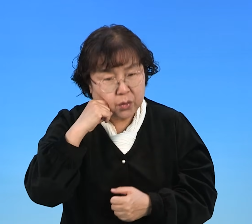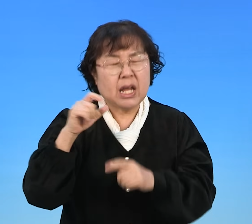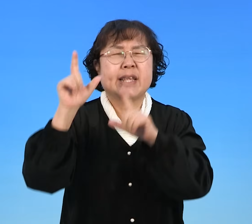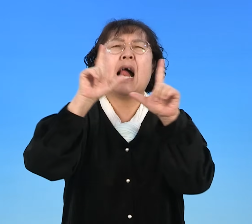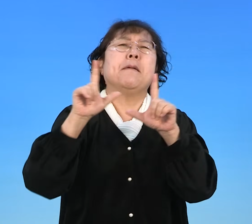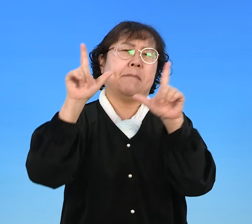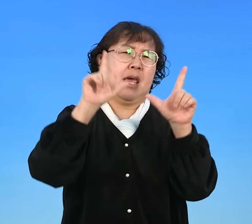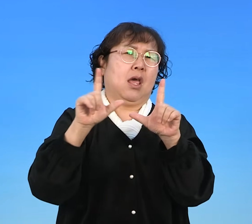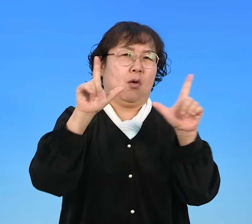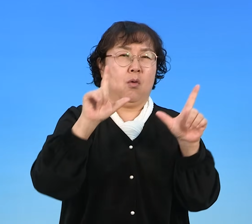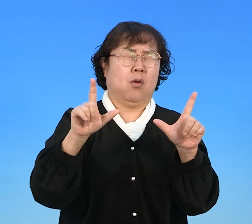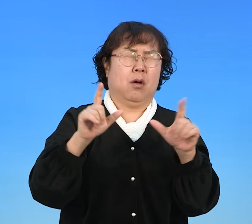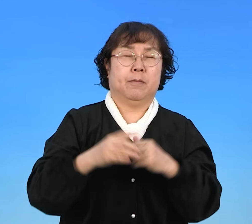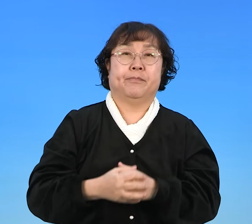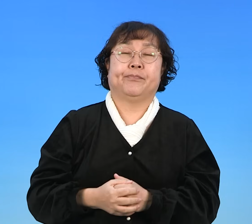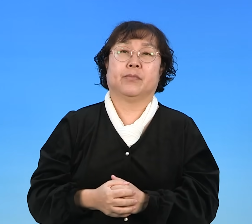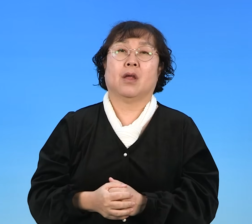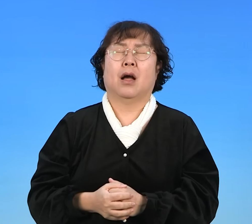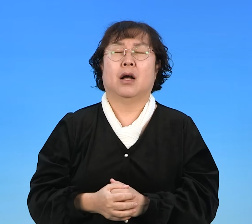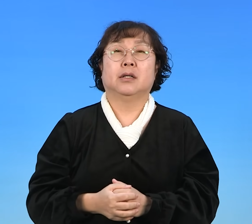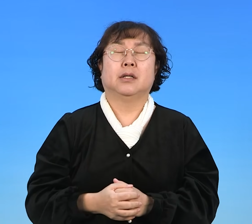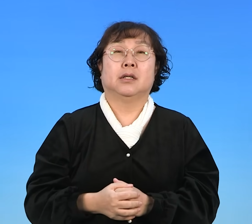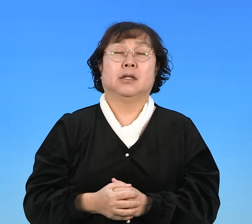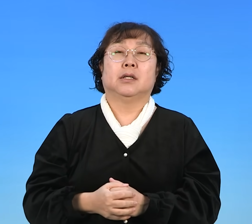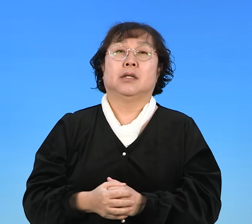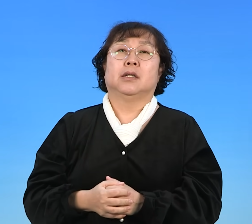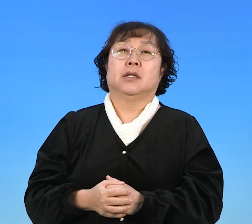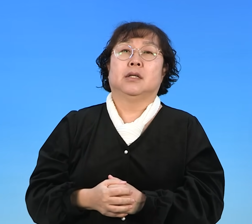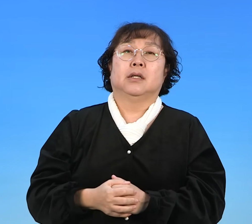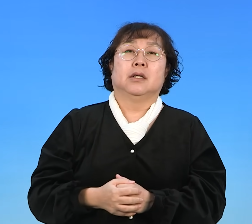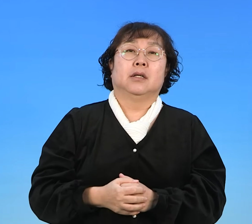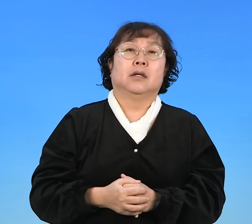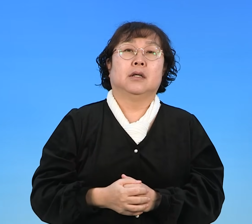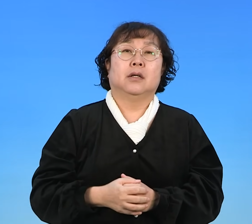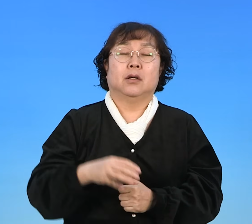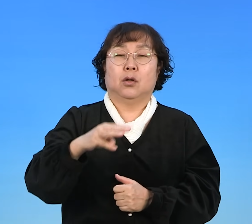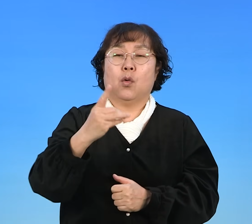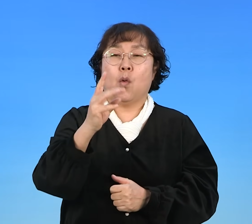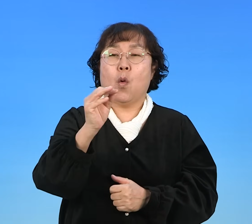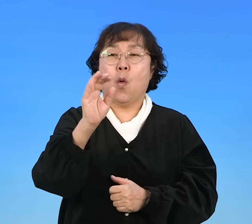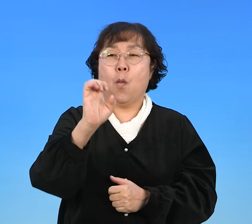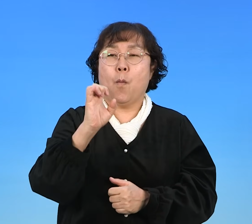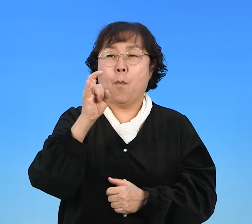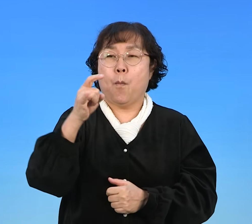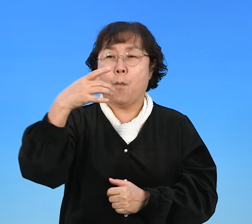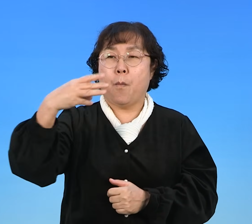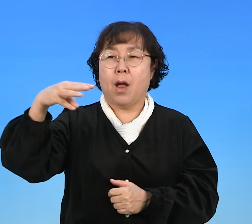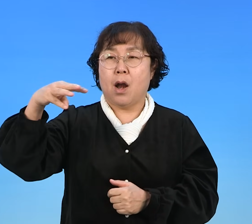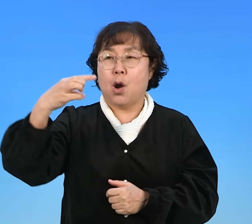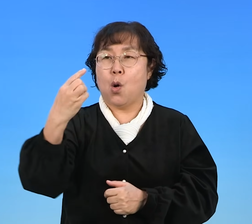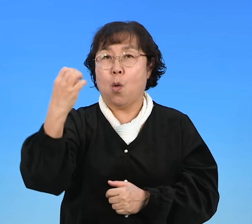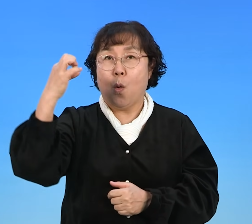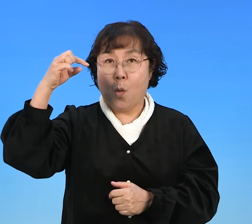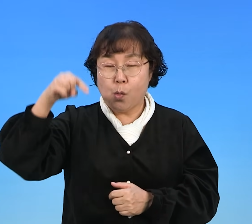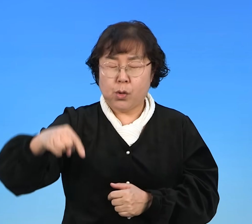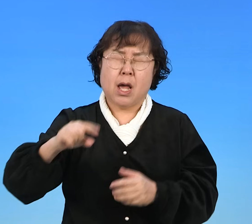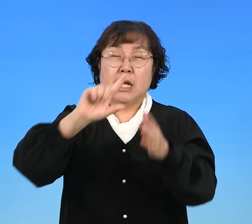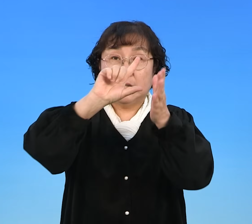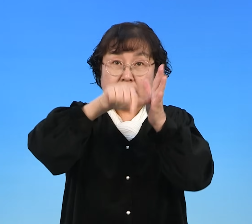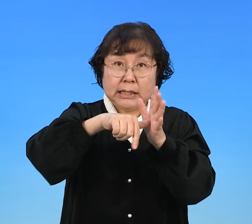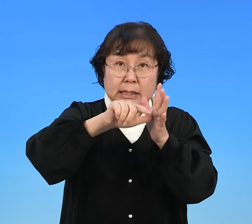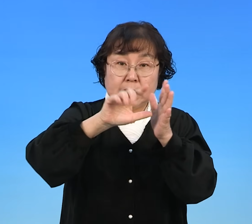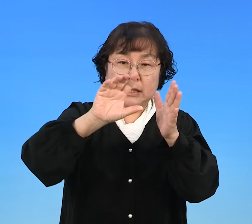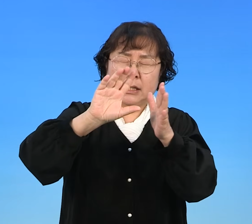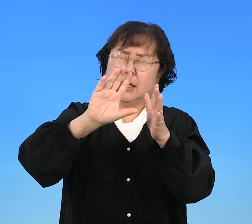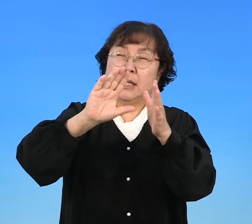전제가 있더라는 거예요. 공통된 전제가. 맨 먼저 소개해드린 롱펠로우의 시도 전제가 바로